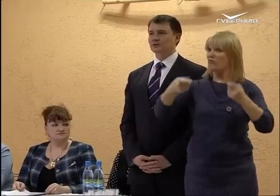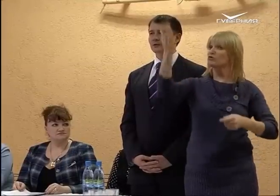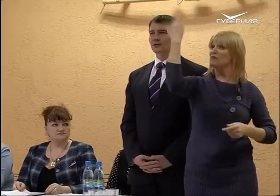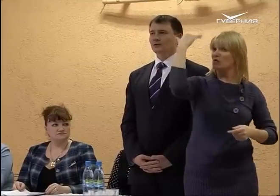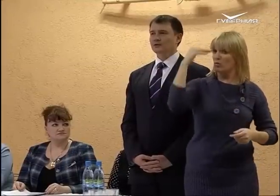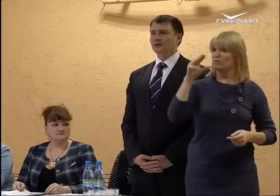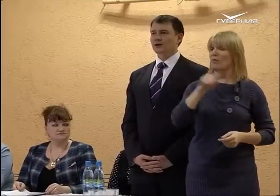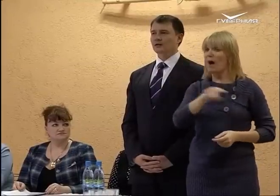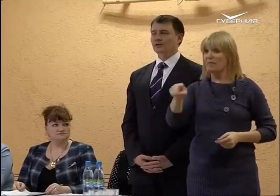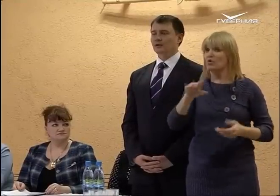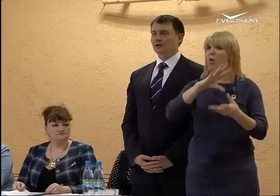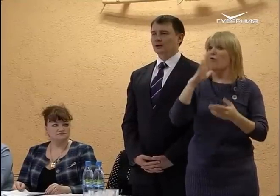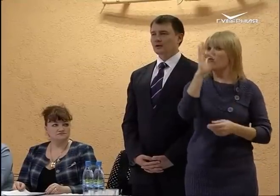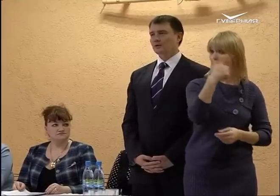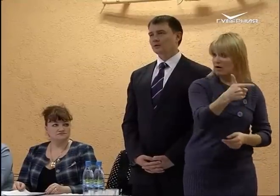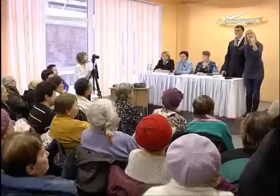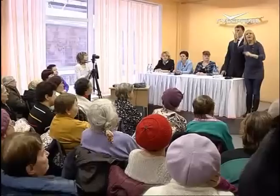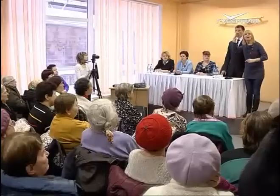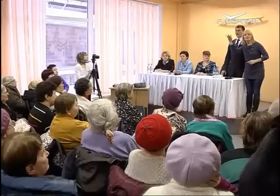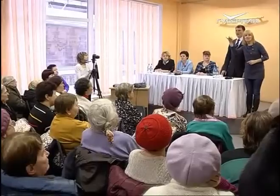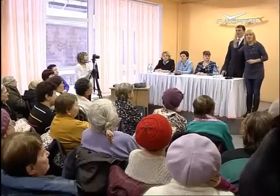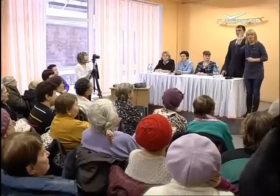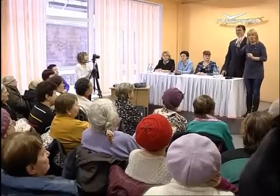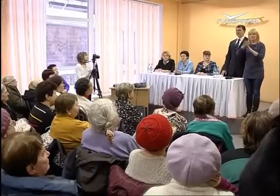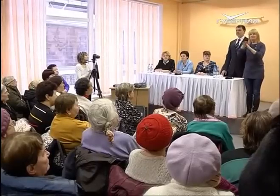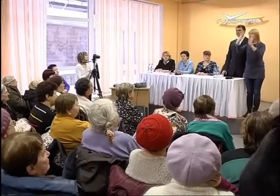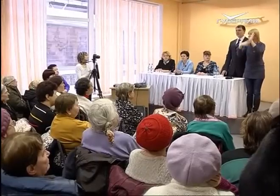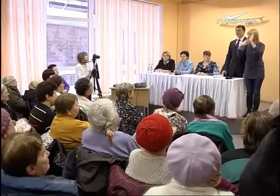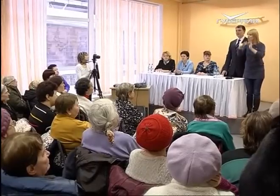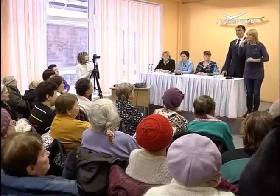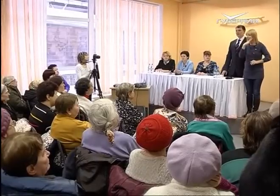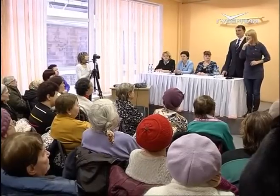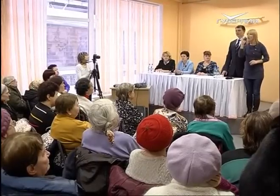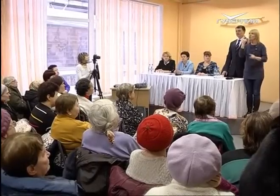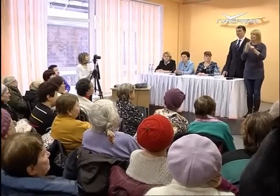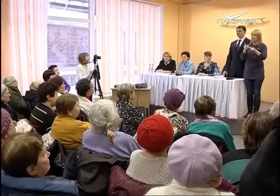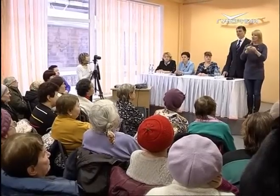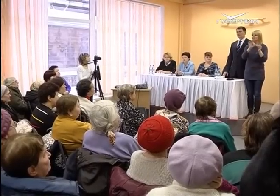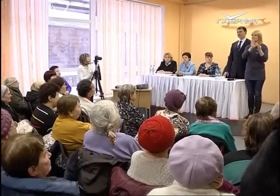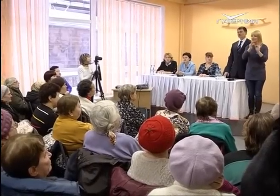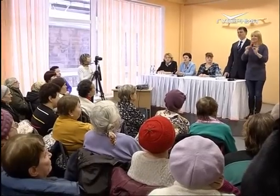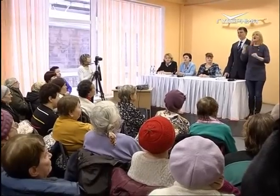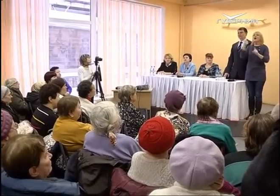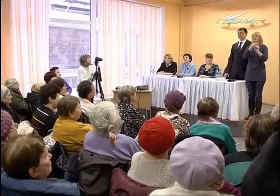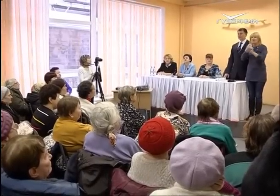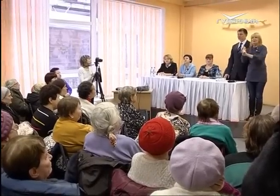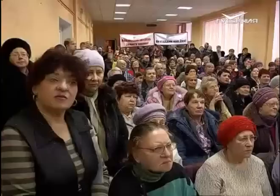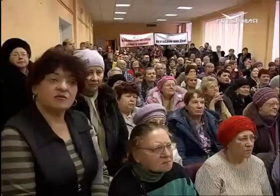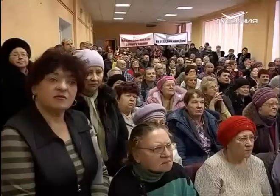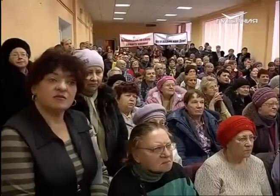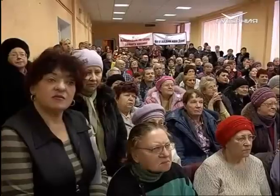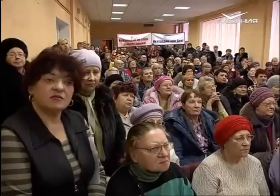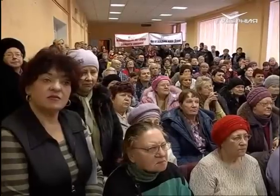непростой ситуации, и подчеркнули, что в нашем регионе таких проблем не возникало. Представители областных властей заверили, что и не